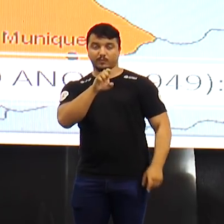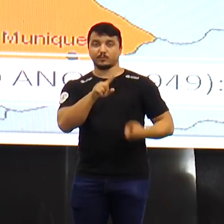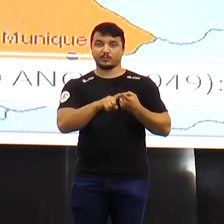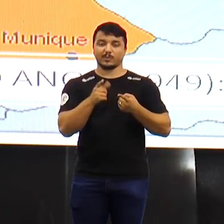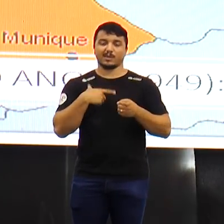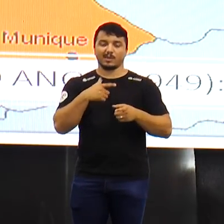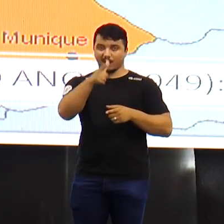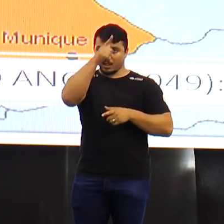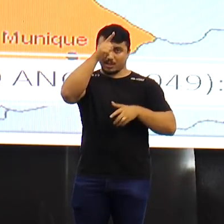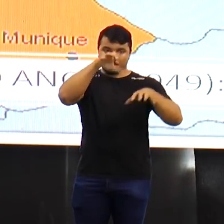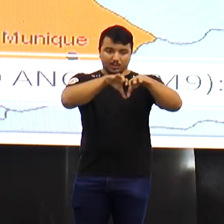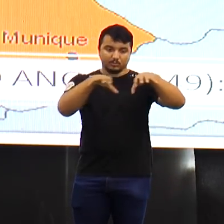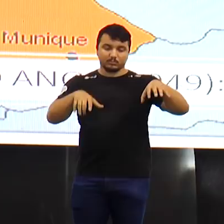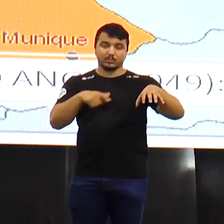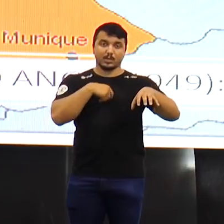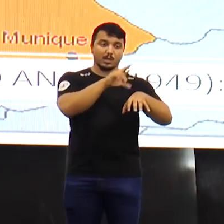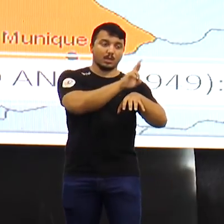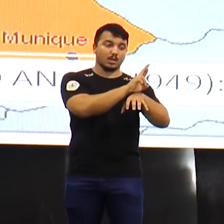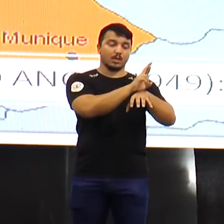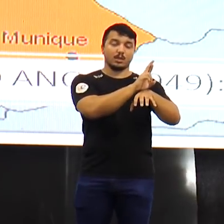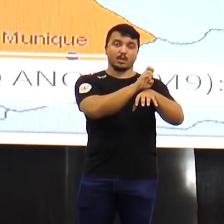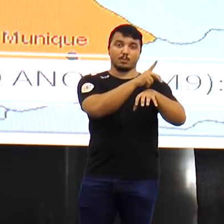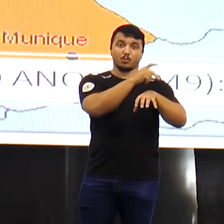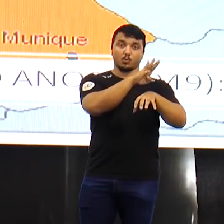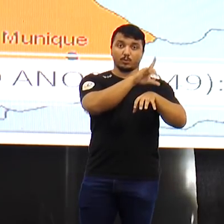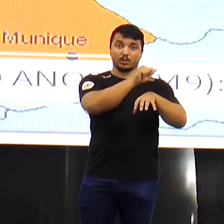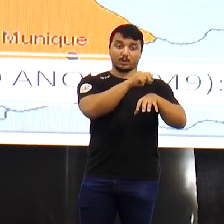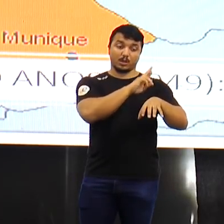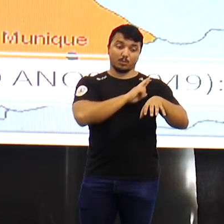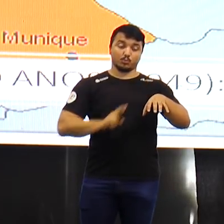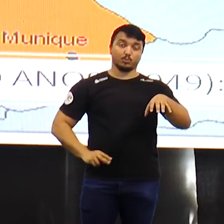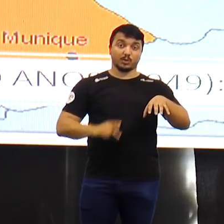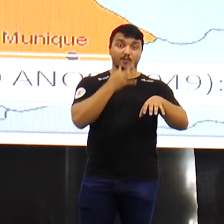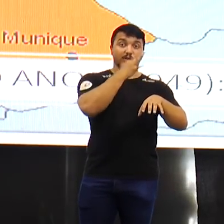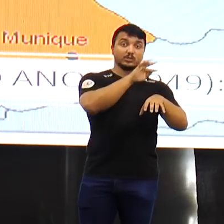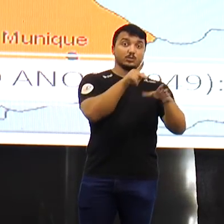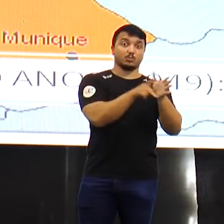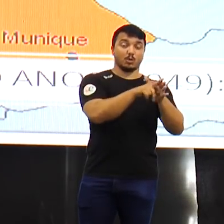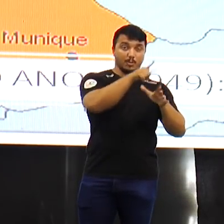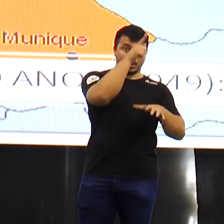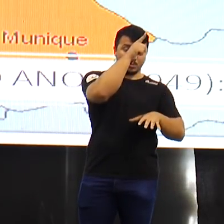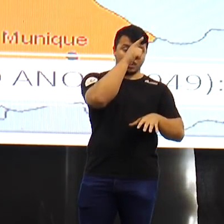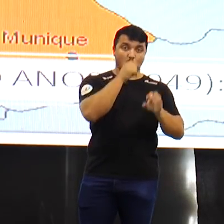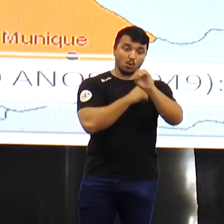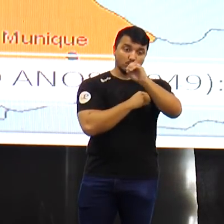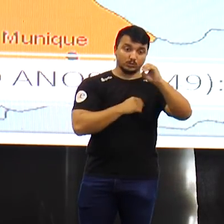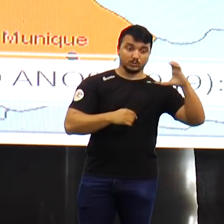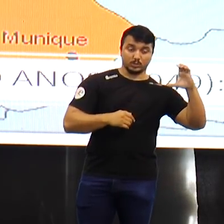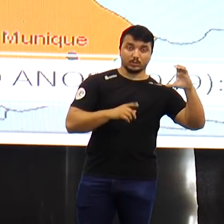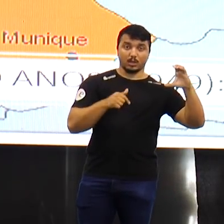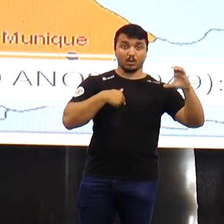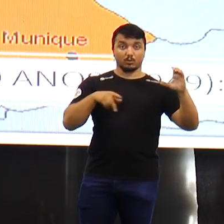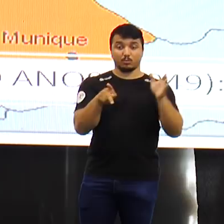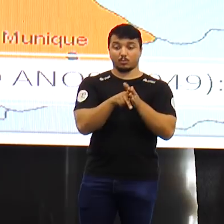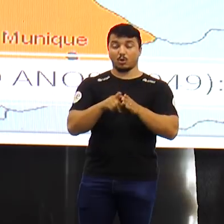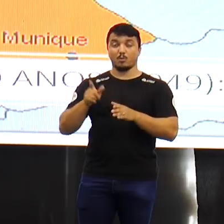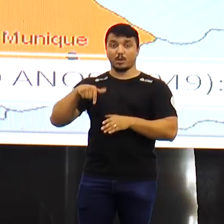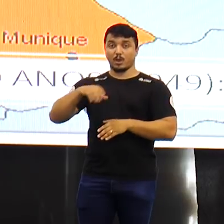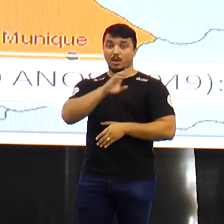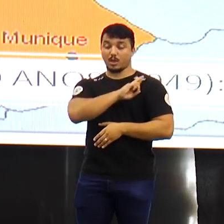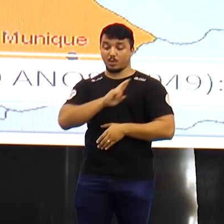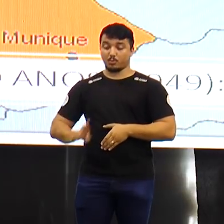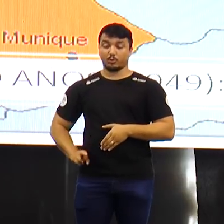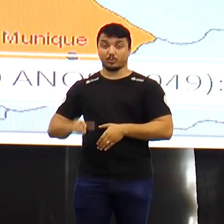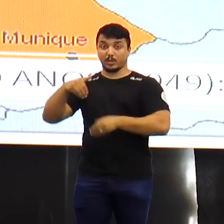A República Federativa Alemã, capitalista, chamada de Alemanha Ocidental, e a República